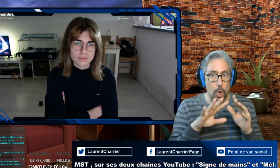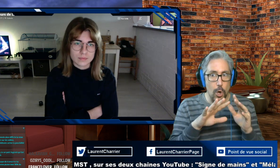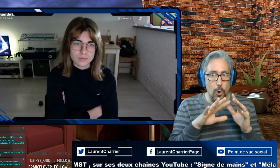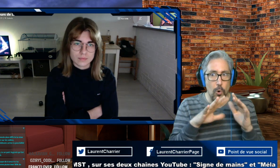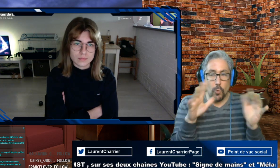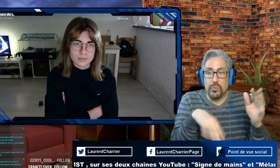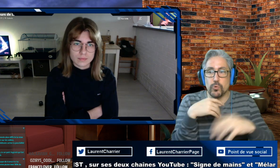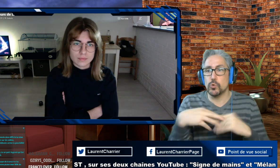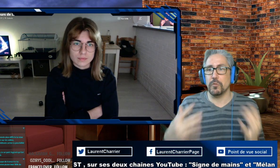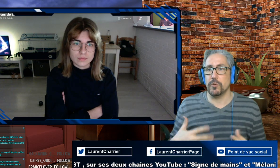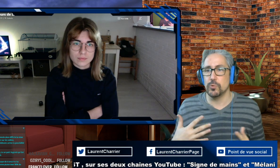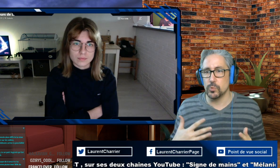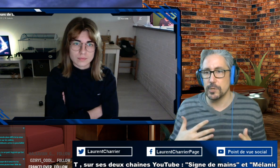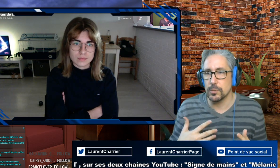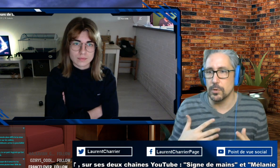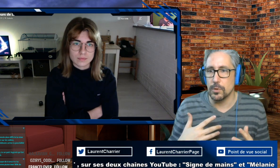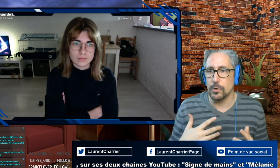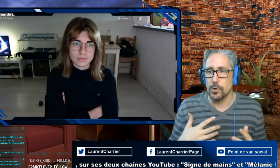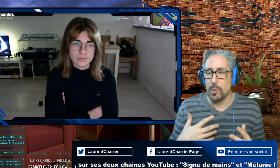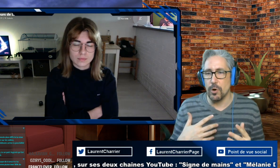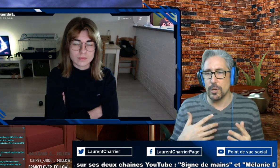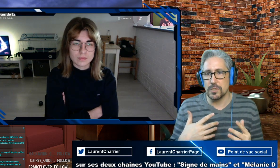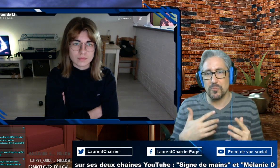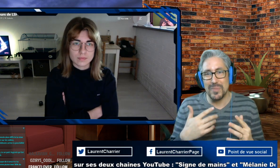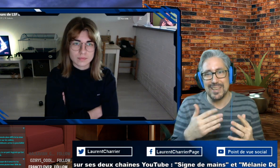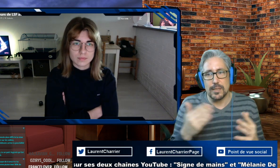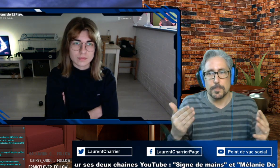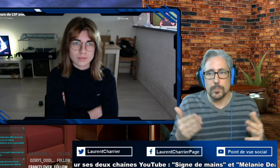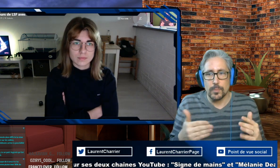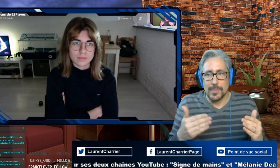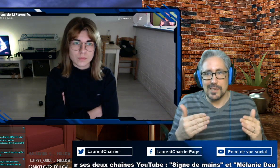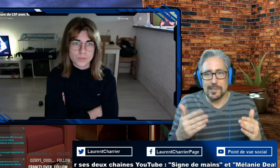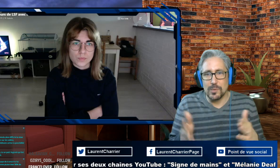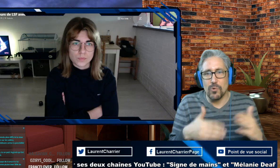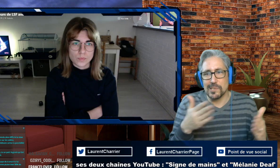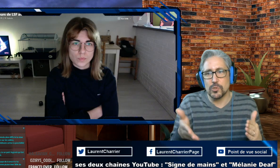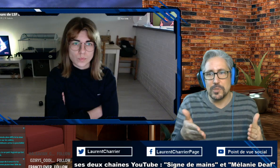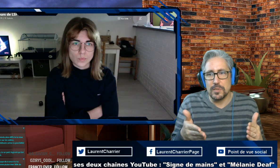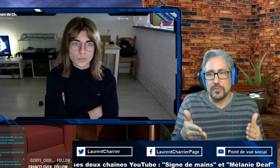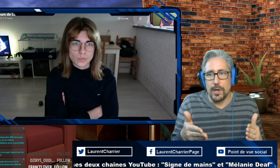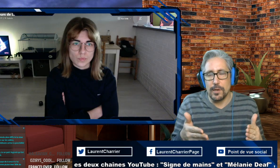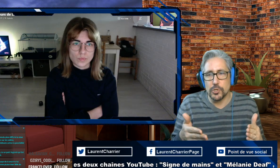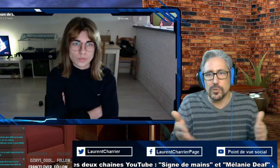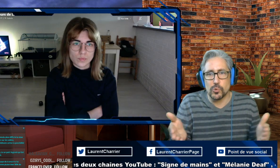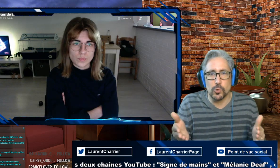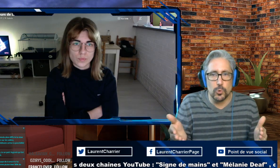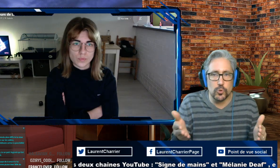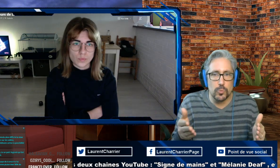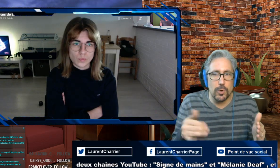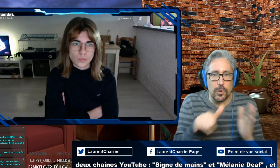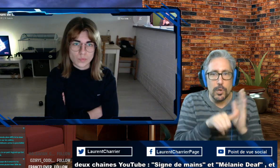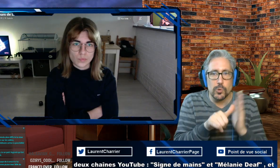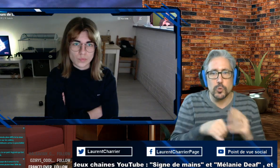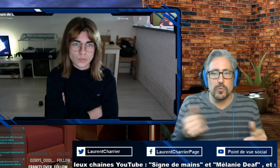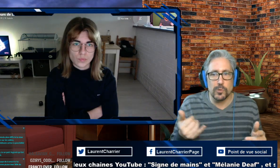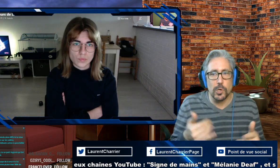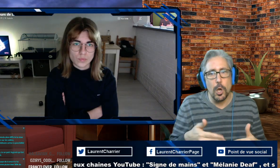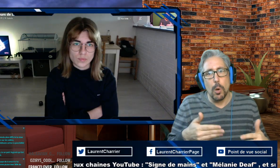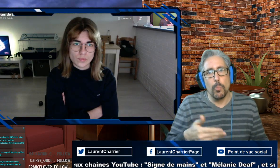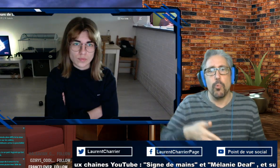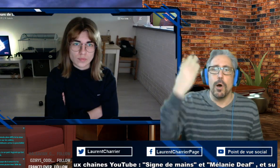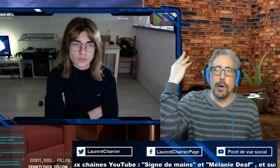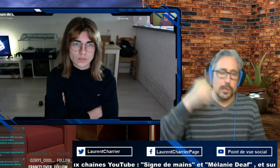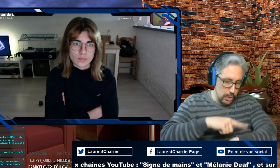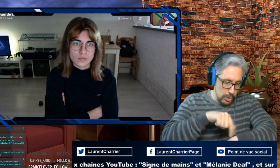Donc, on peut toujours faire du sous-titre collaboratif, mais. C'est moins intuitif. Les gens, ils sont sur YouTube, ils vont se